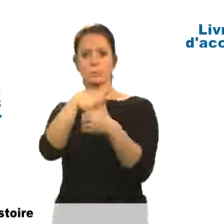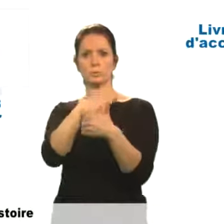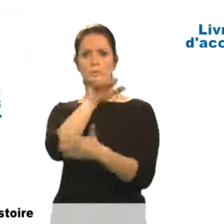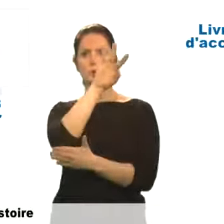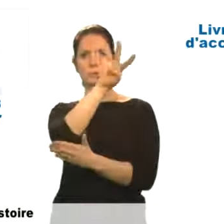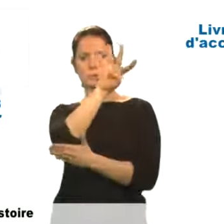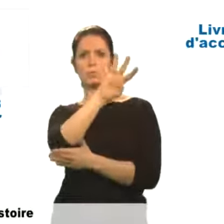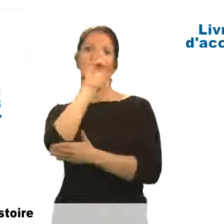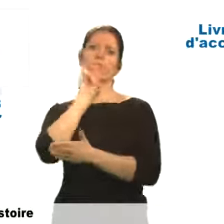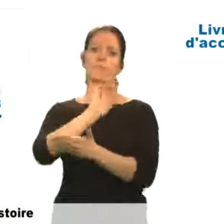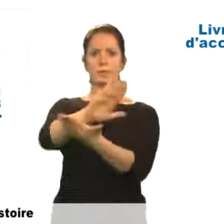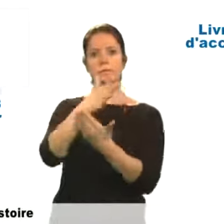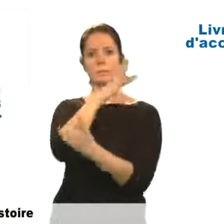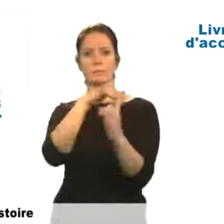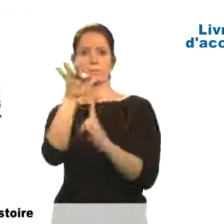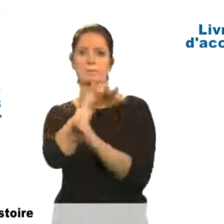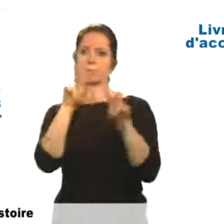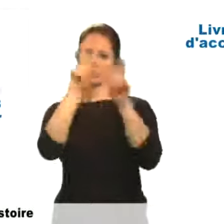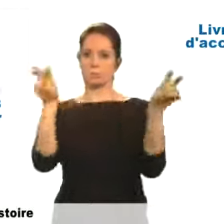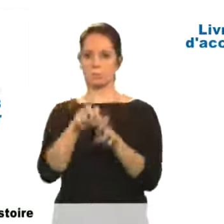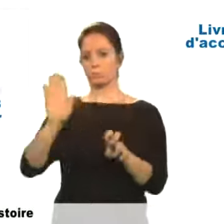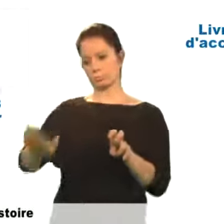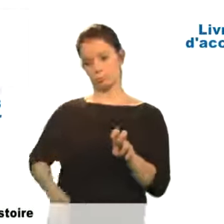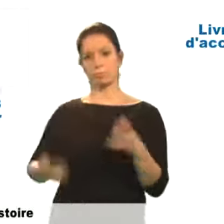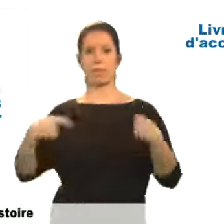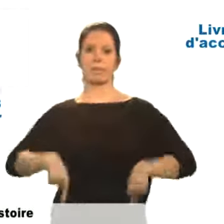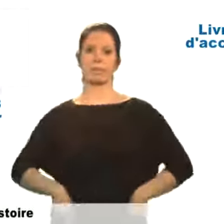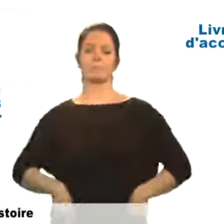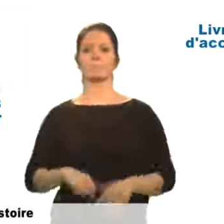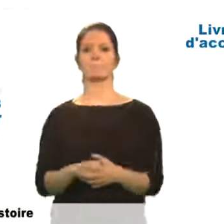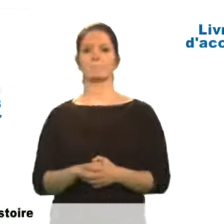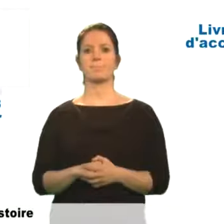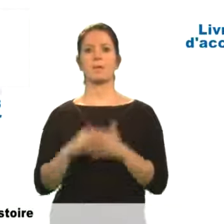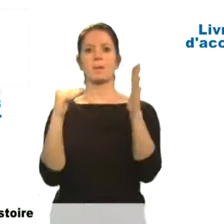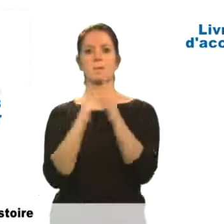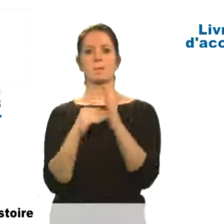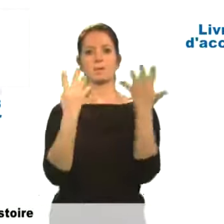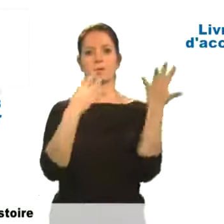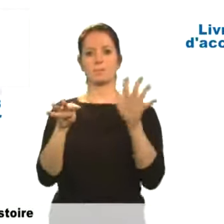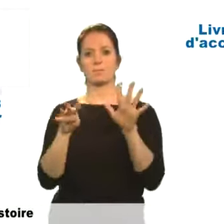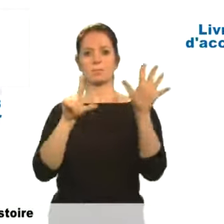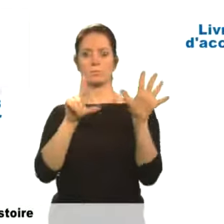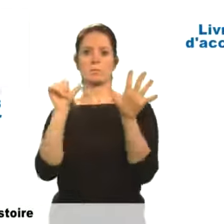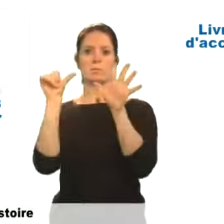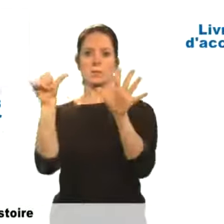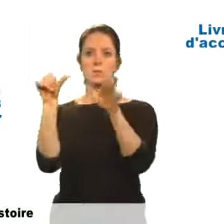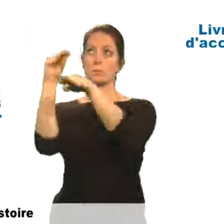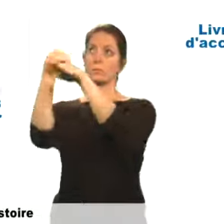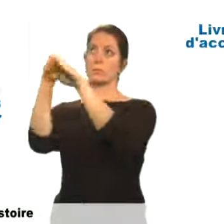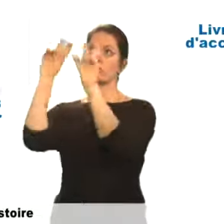d'État. La signature d'une convention en 1976 avec le Conseil général du Haut-Rhin institue